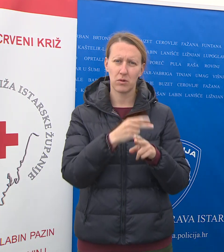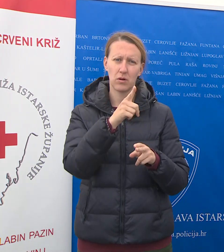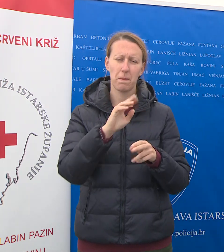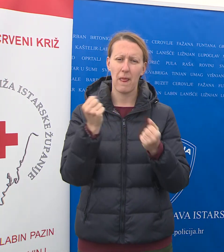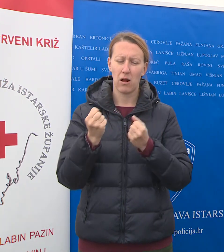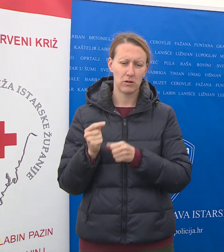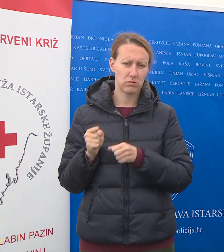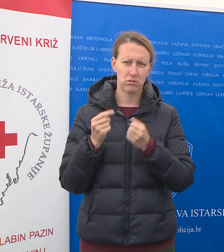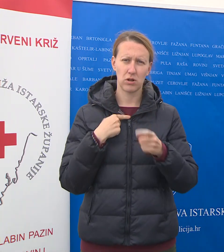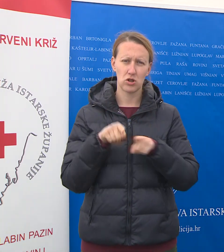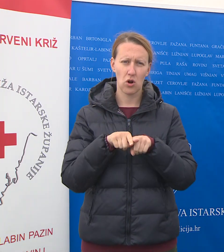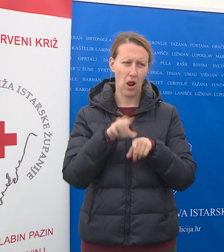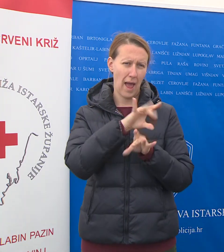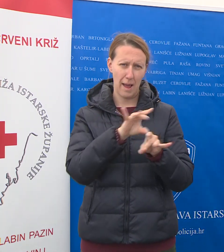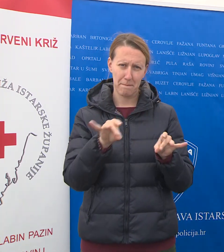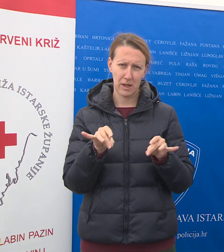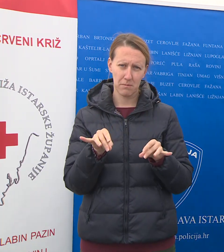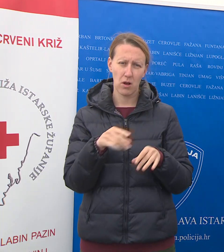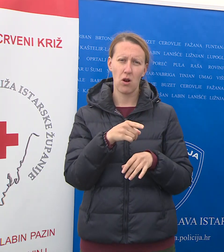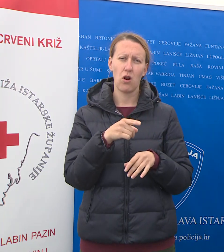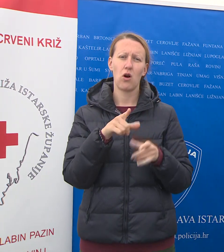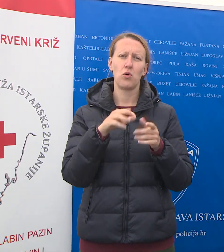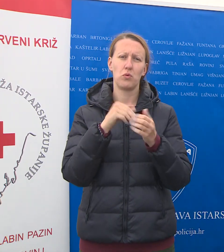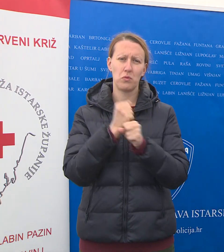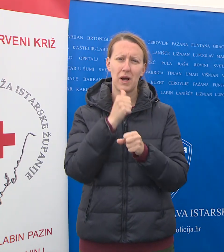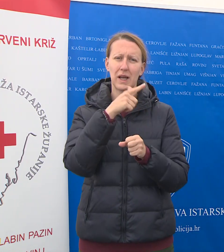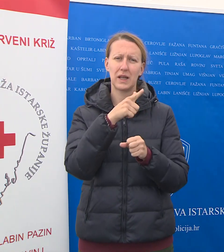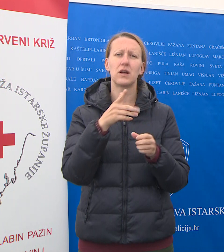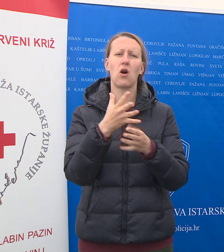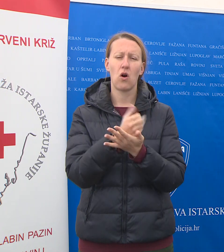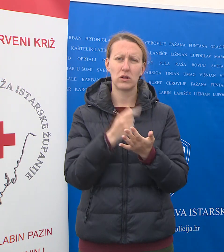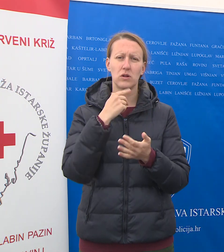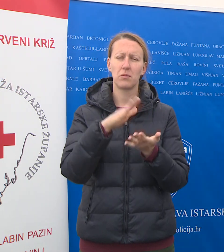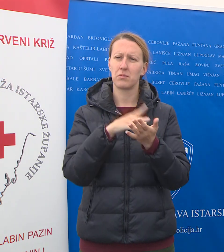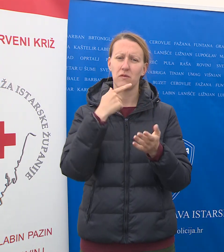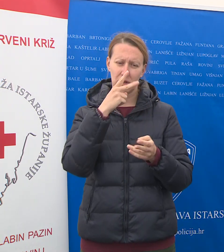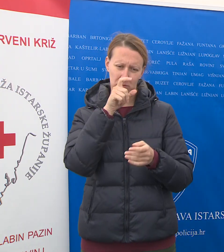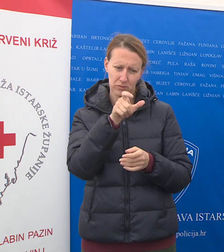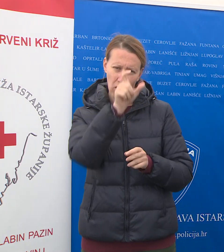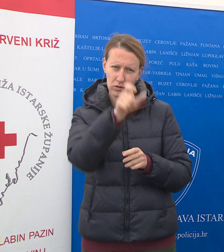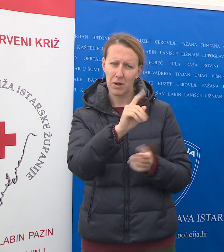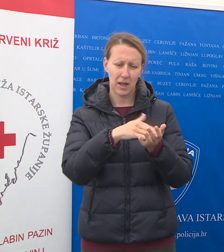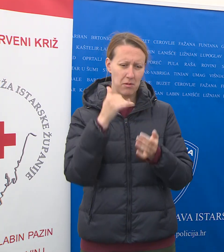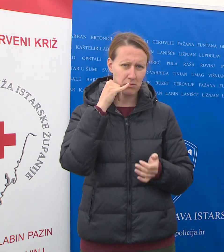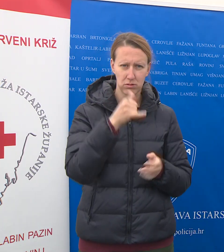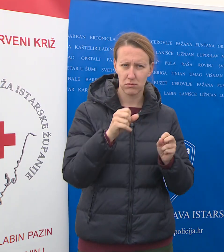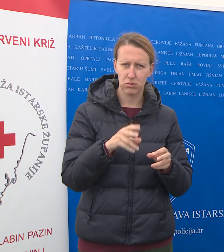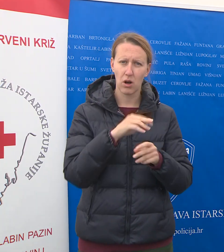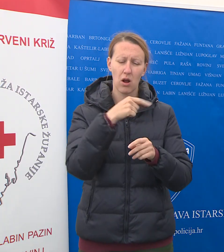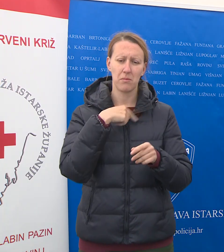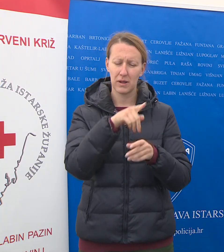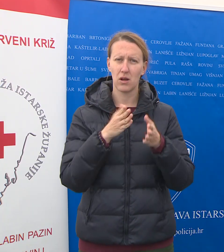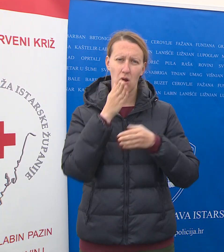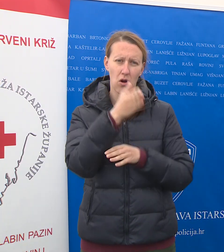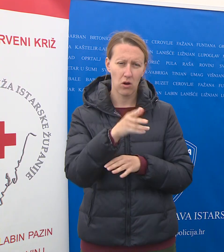drive-in metodu, i naš kolega epidemiolog u Umagu je upotrebljavao kod uzorkovanja i na području Umaga, odnosno na